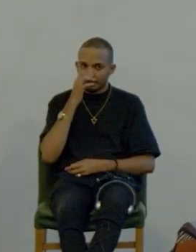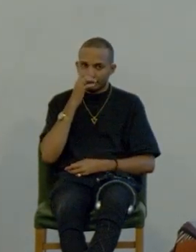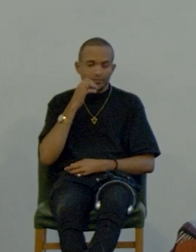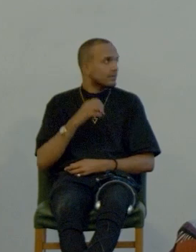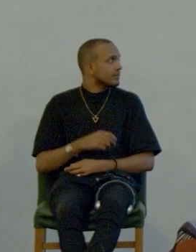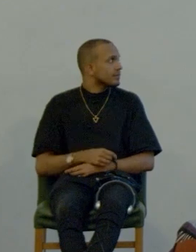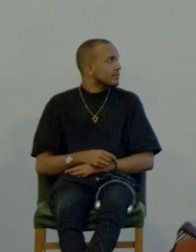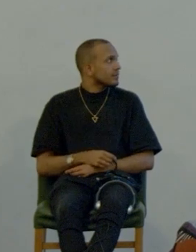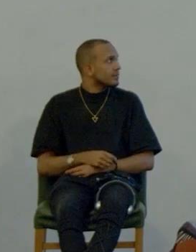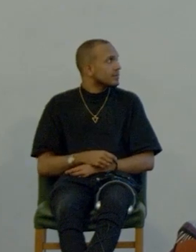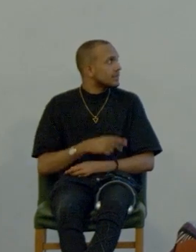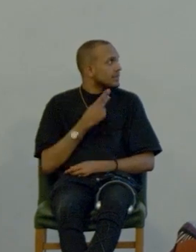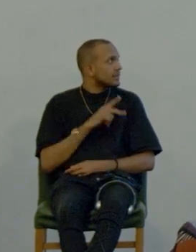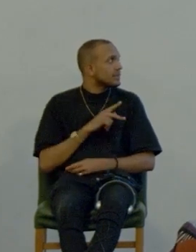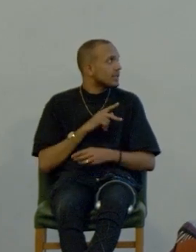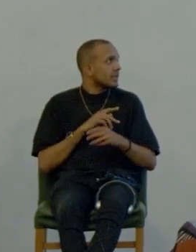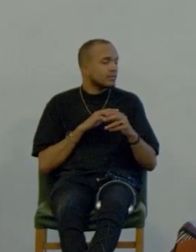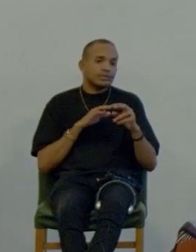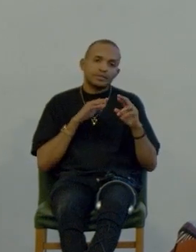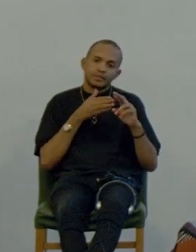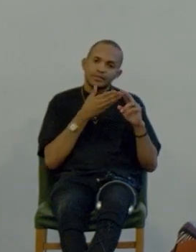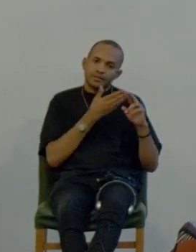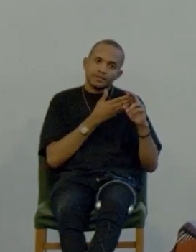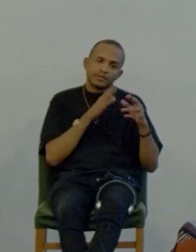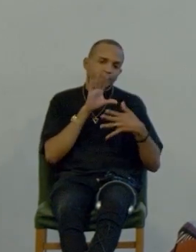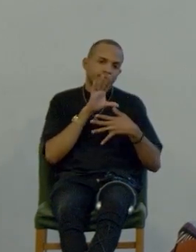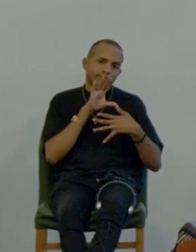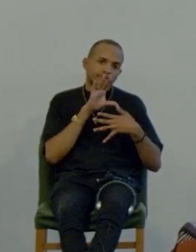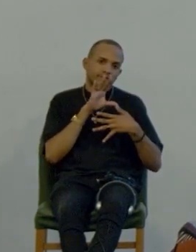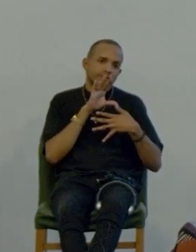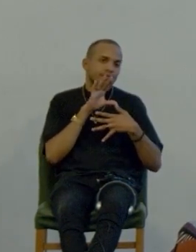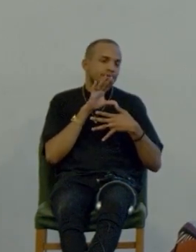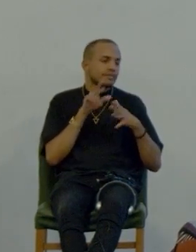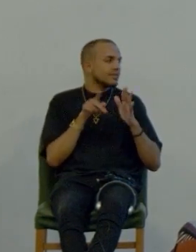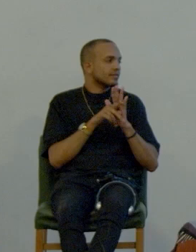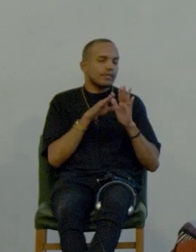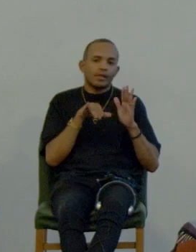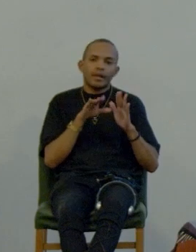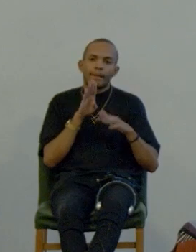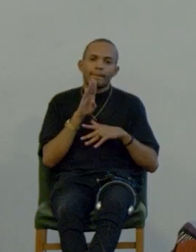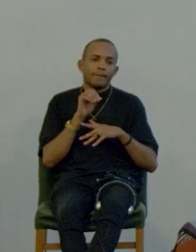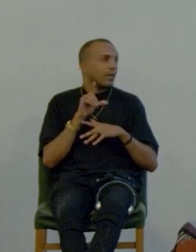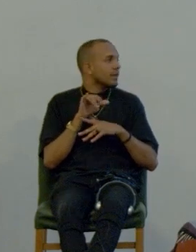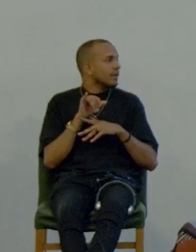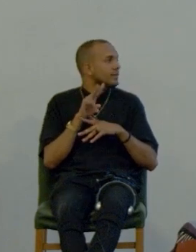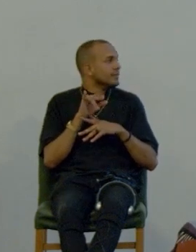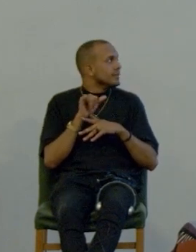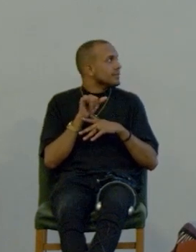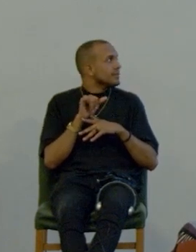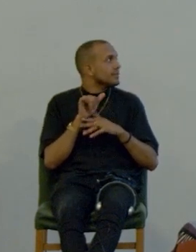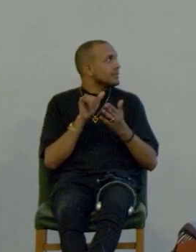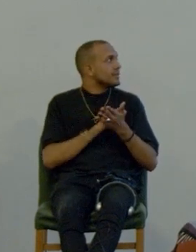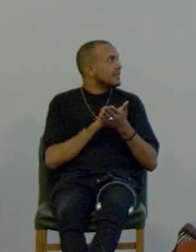o que isso aqui é um mapa representando essa viagem dele, né? Desde do Rio Madre de Dios, que está na Bolívia, até Nova York, mas não é lá em Nova York,